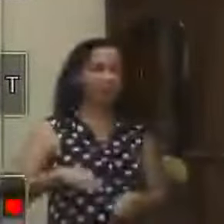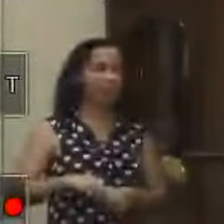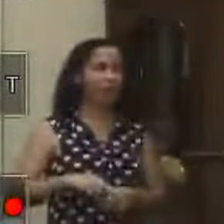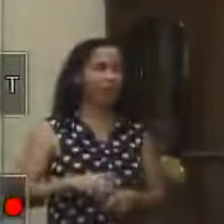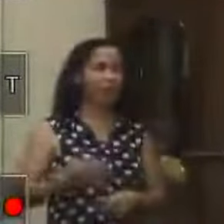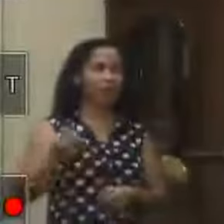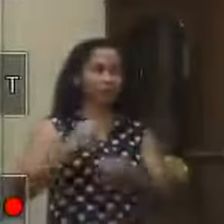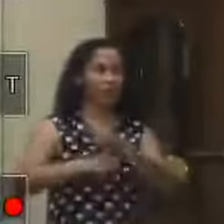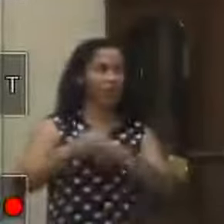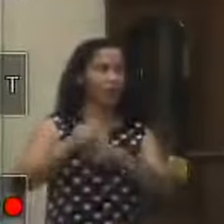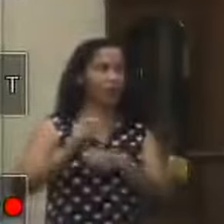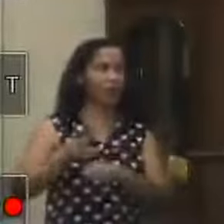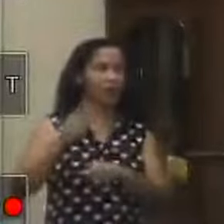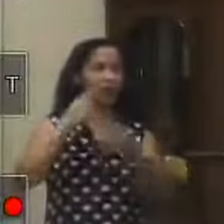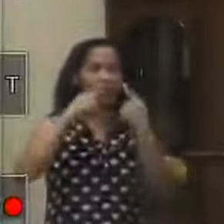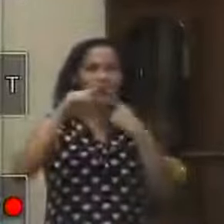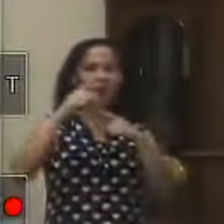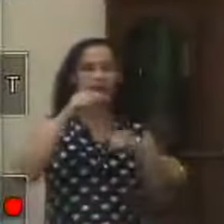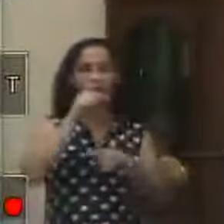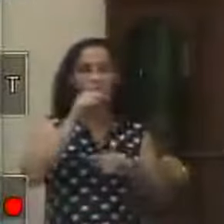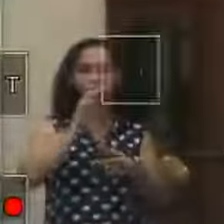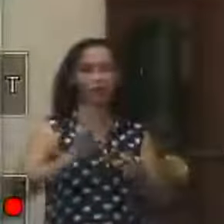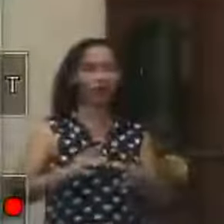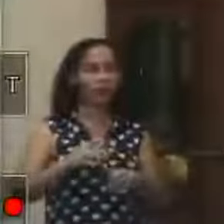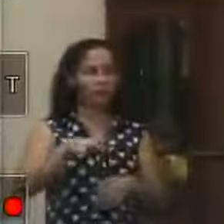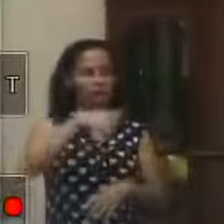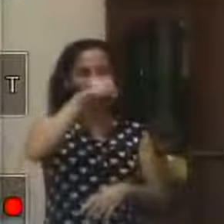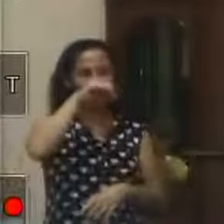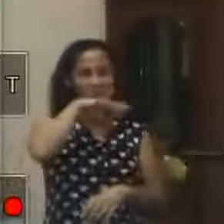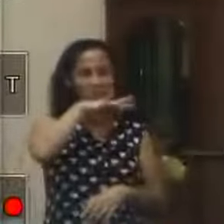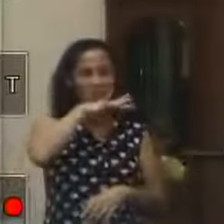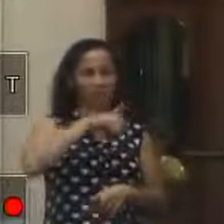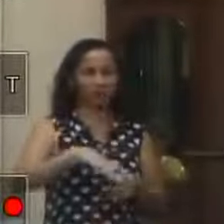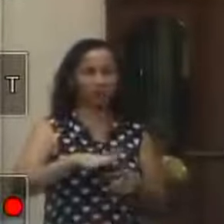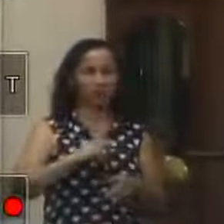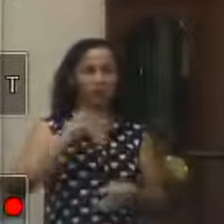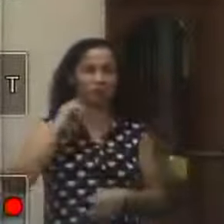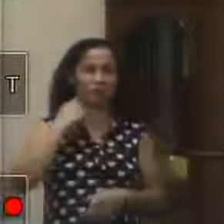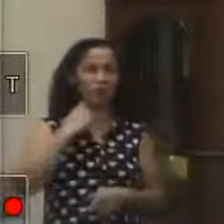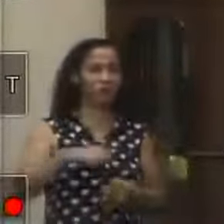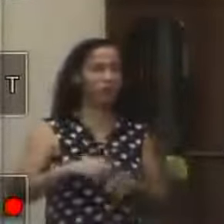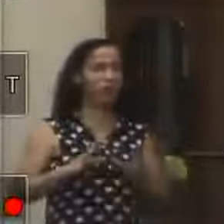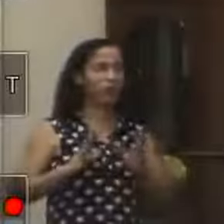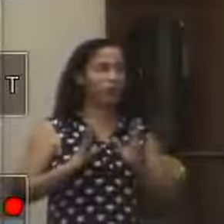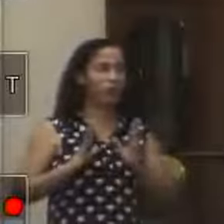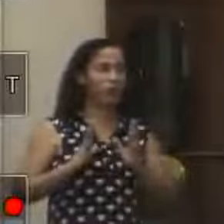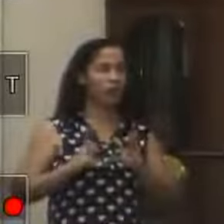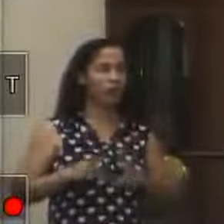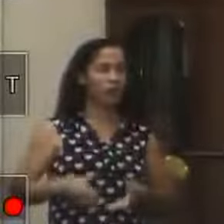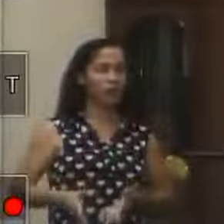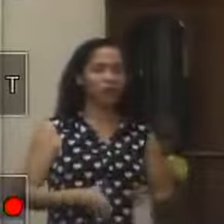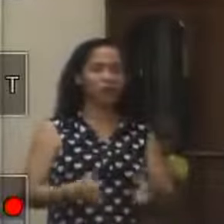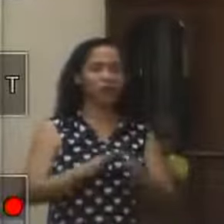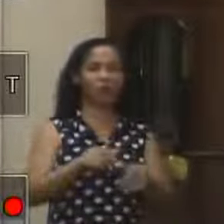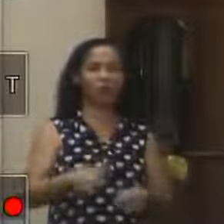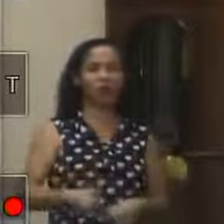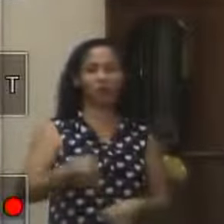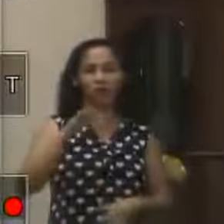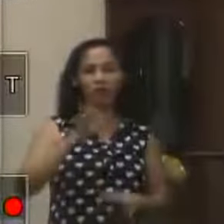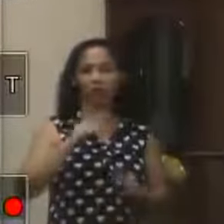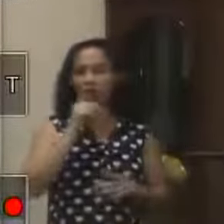gente reclamando da água aqui, água sujeirada, cheiro de cloro. Então, eu acredito que esse Limpa Rio também vai melhorar muito a água da nossa